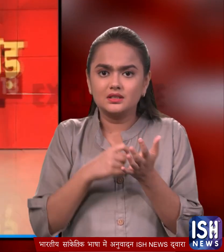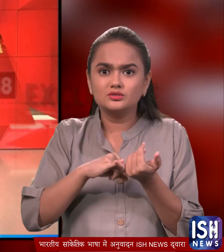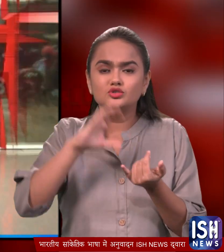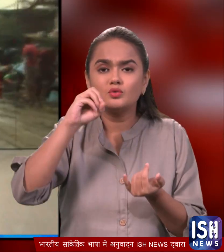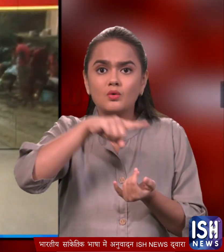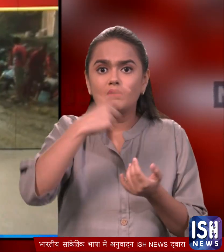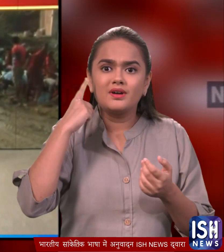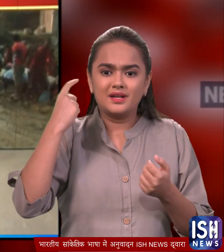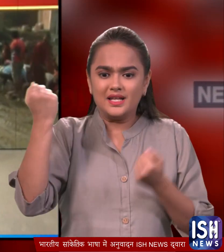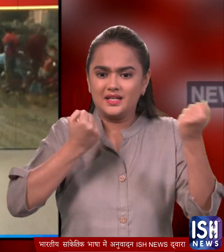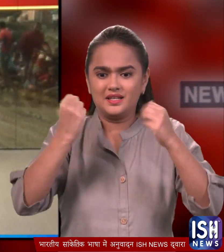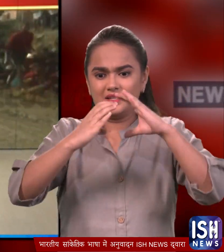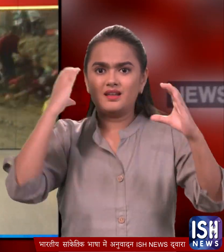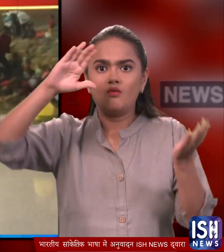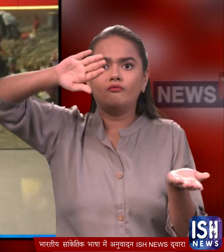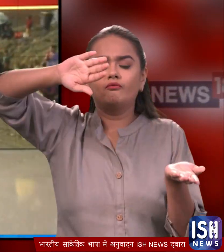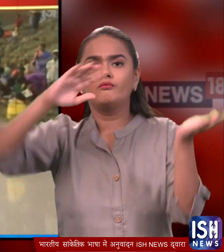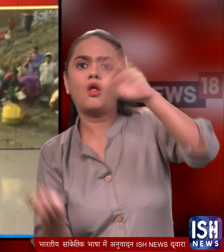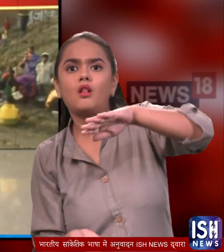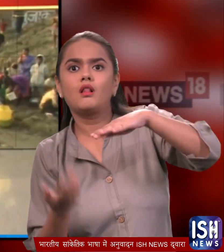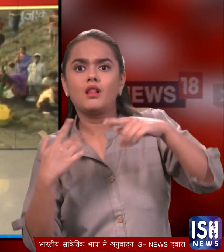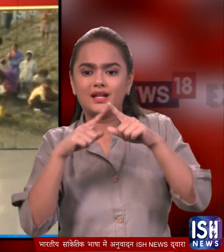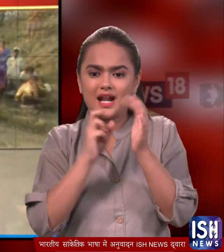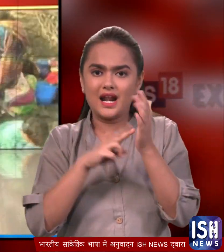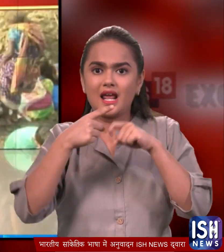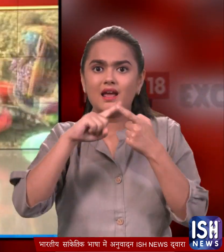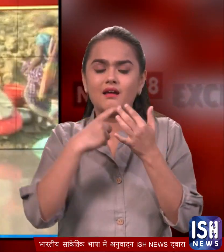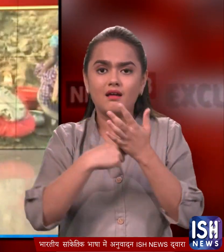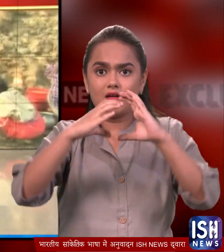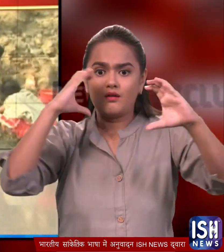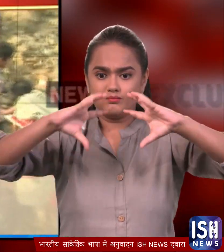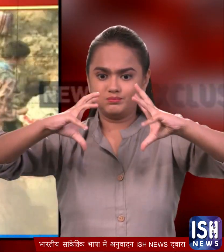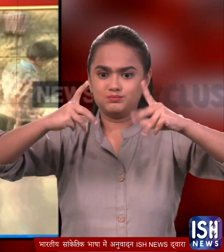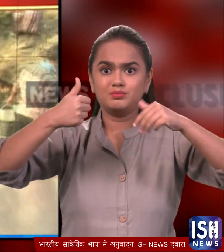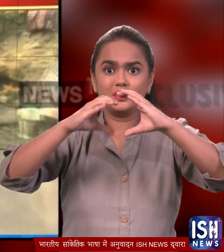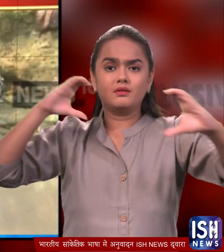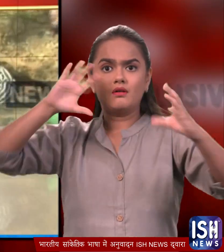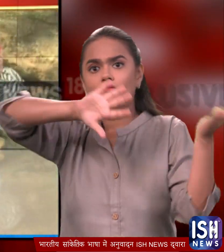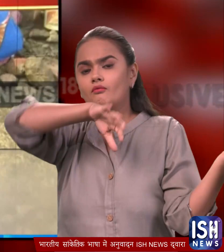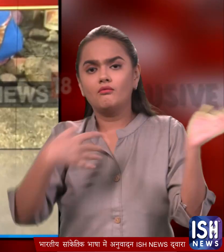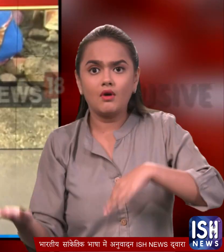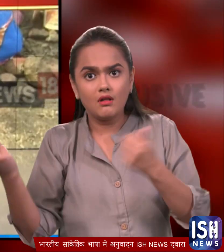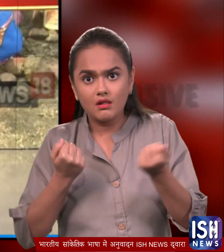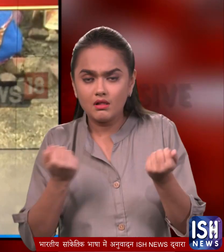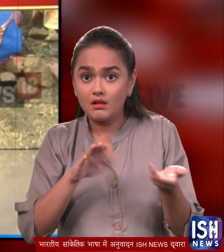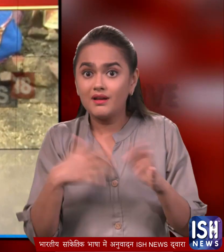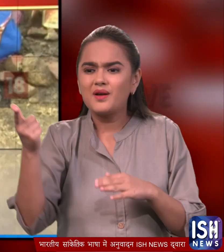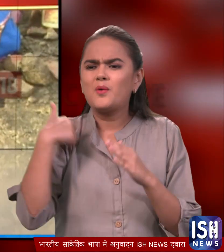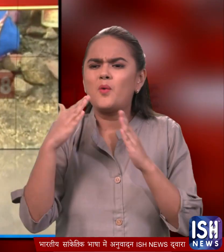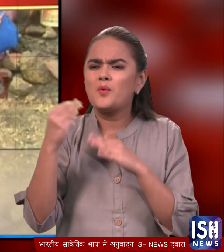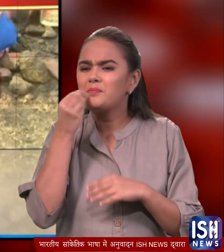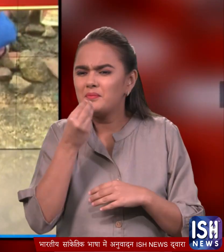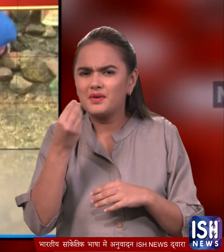तेल ले जा रहे एक टैंकर के पलटने से हादसा हो गया। इससे टैंकर में रखा सारा तेल जमीन पर फैल गया। सरसों का तेल